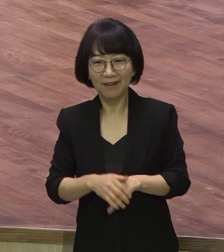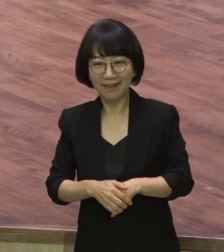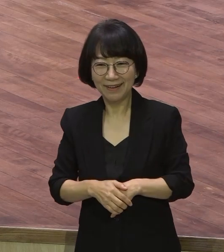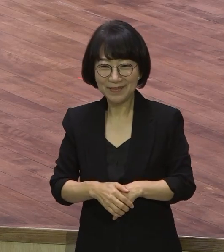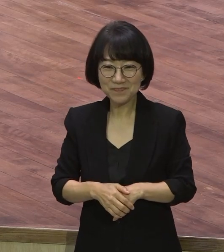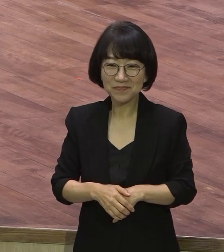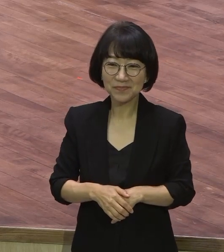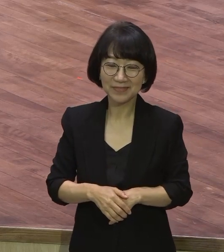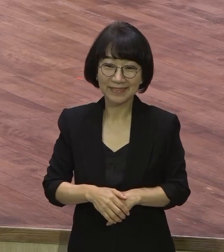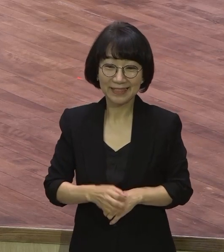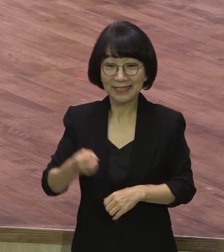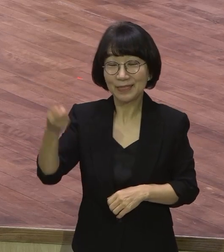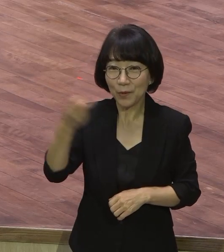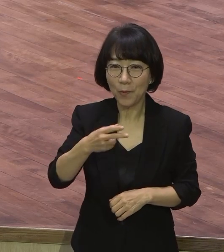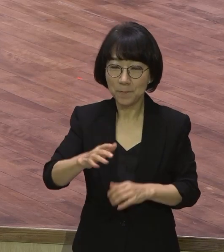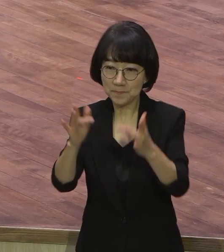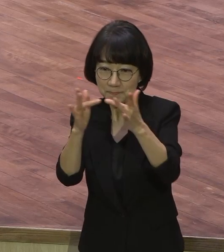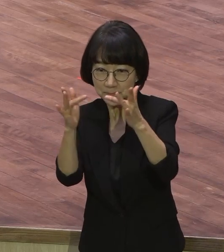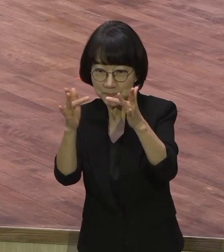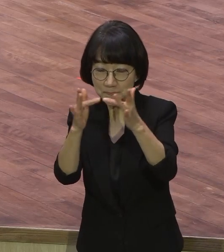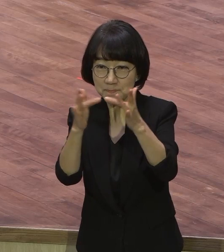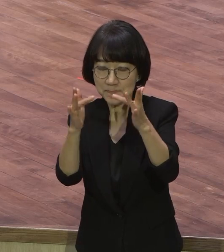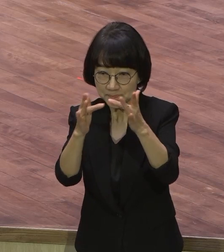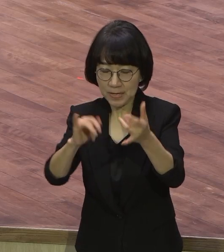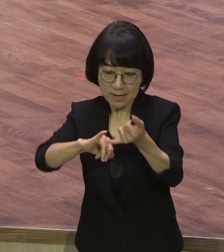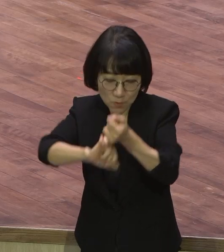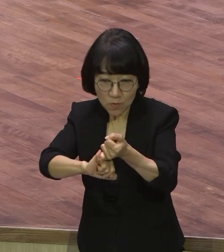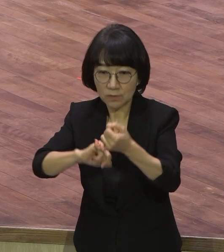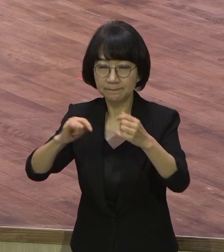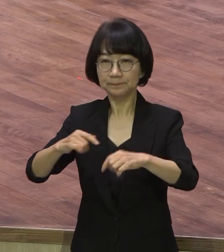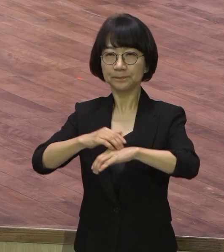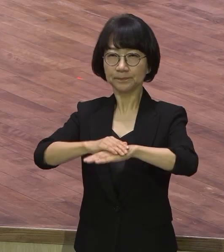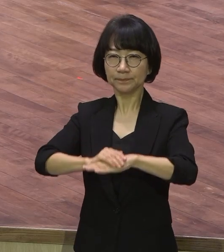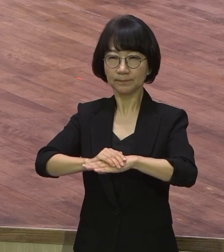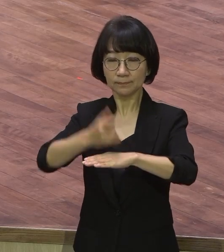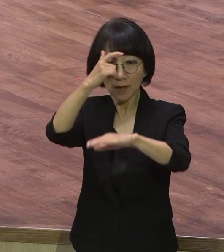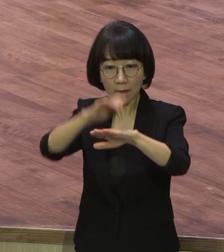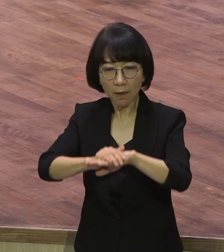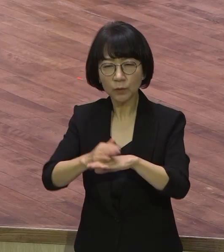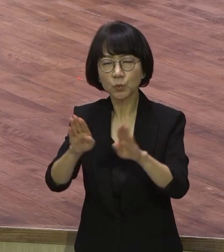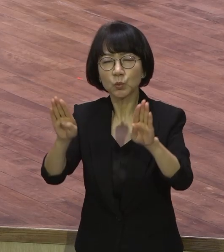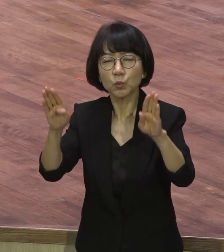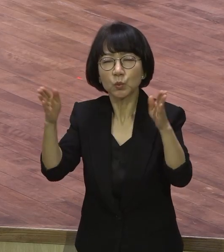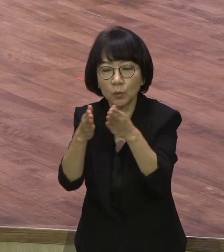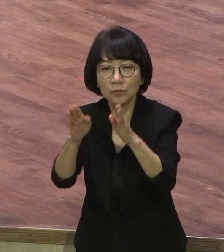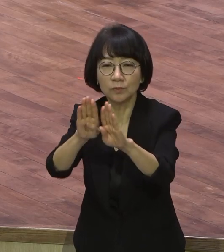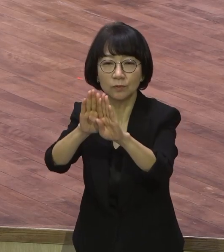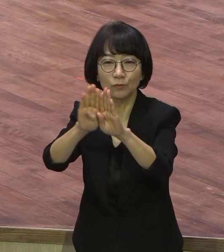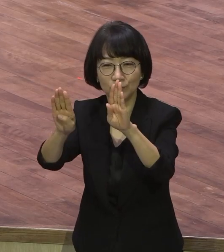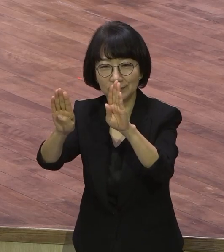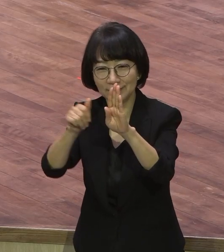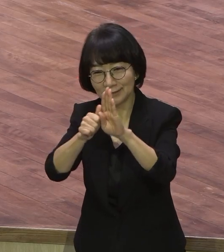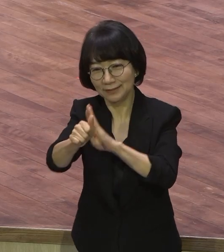온라인에 주의지다. 예배 드리러 온다. 이게 좁은 문이에요. 좁은 문. 영적인 삶은 좁은 문이에요.